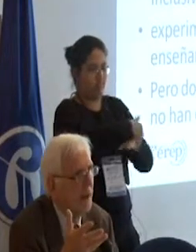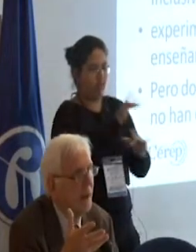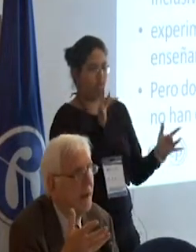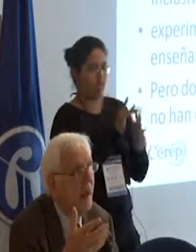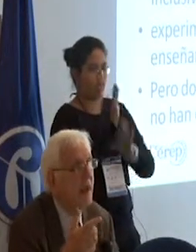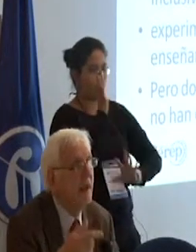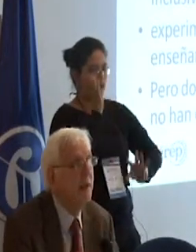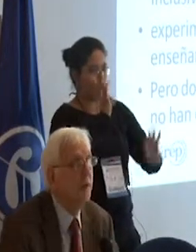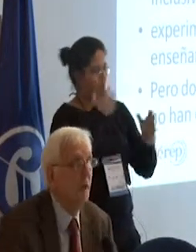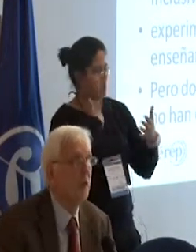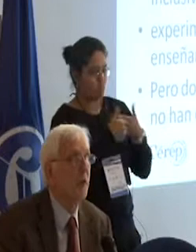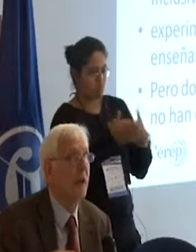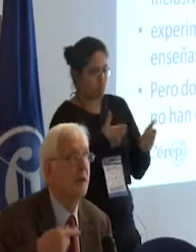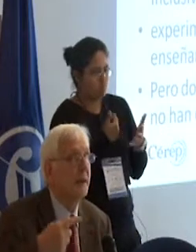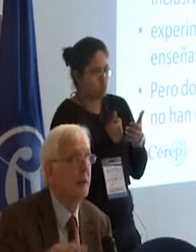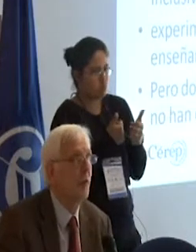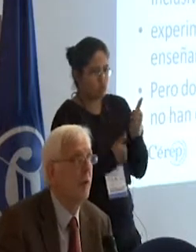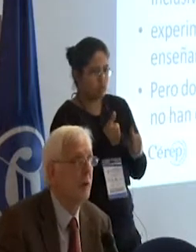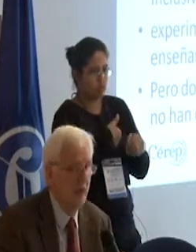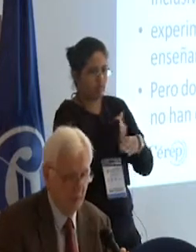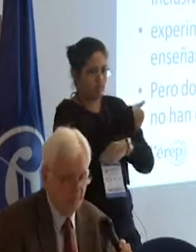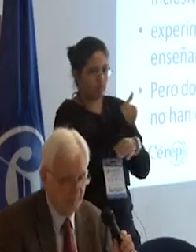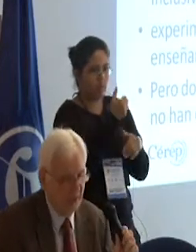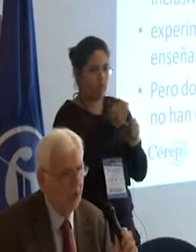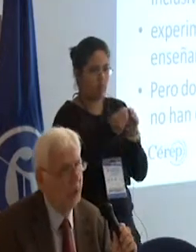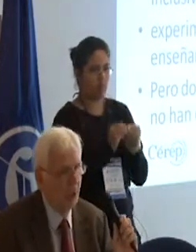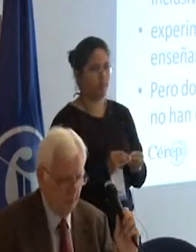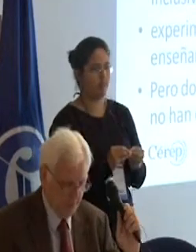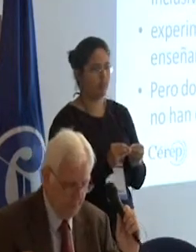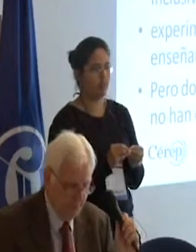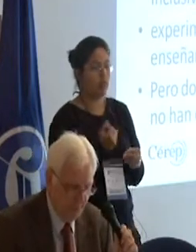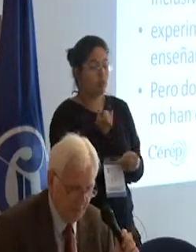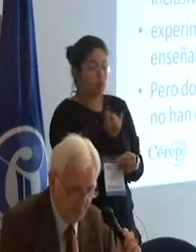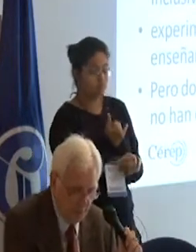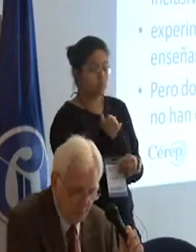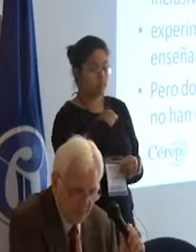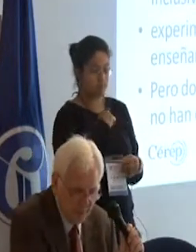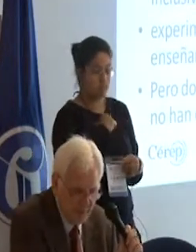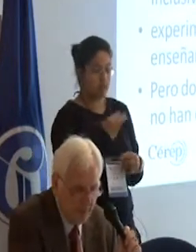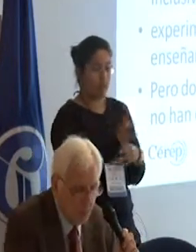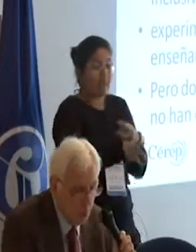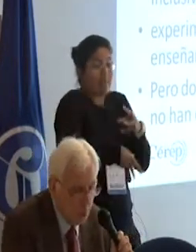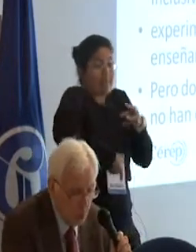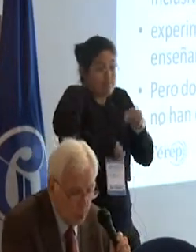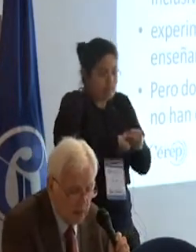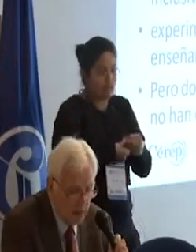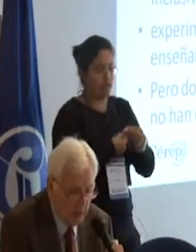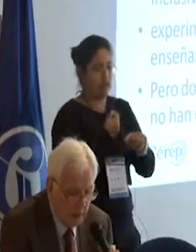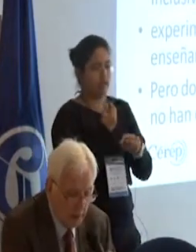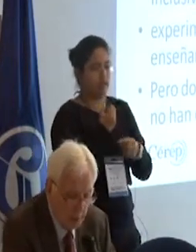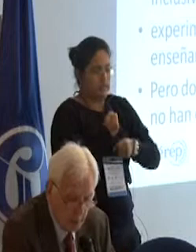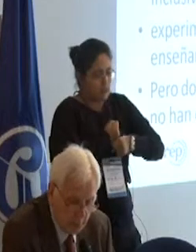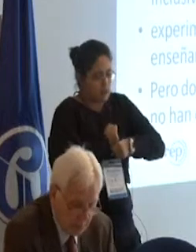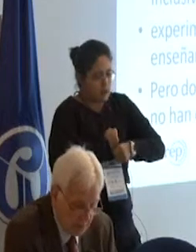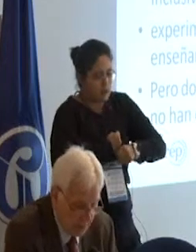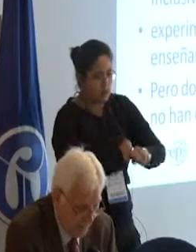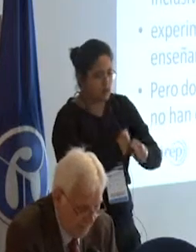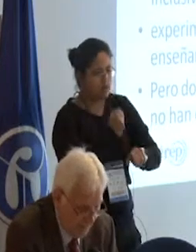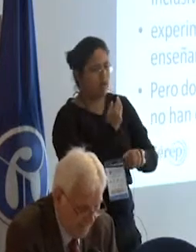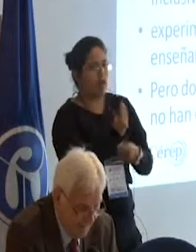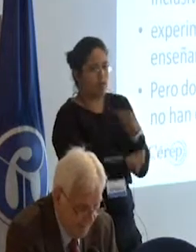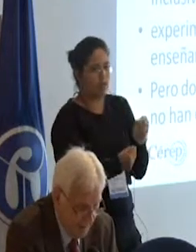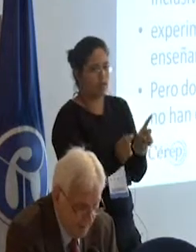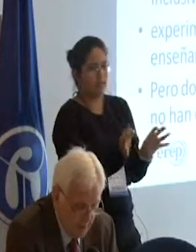sea, los alumnos que tiene, y hace también un esfuerzo de